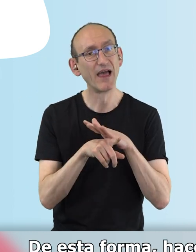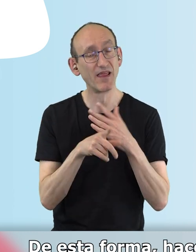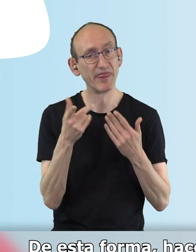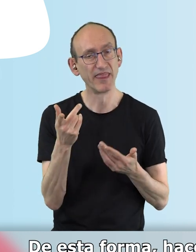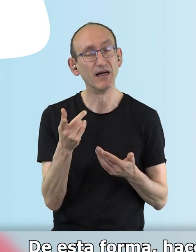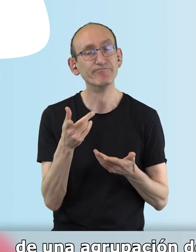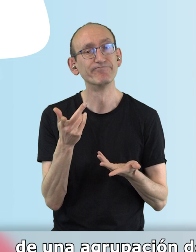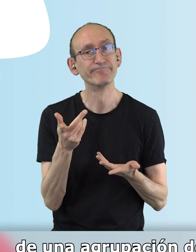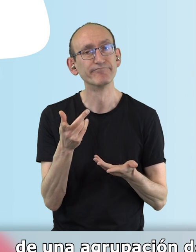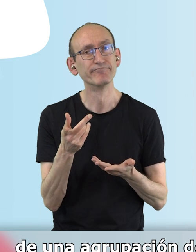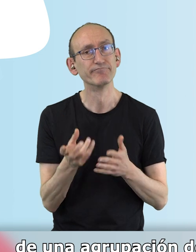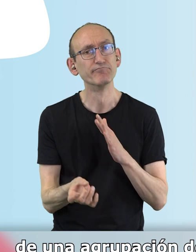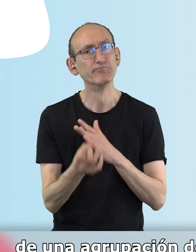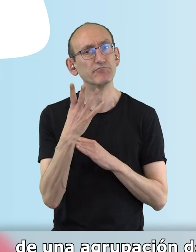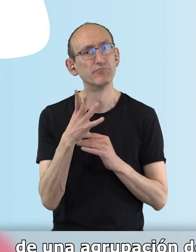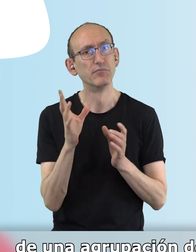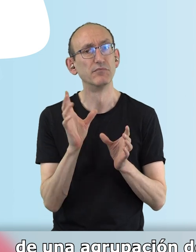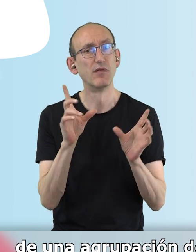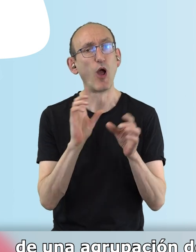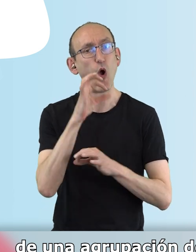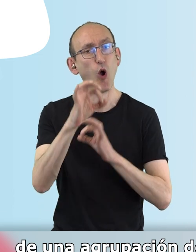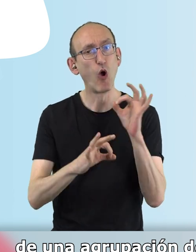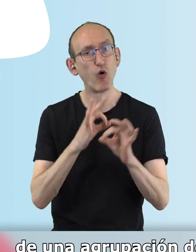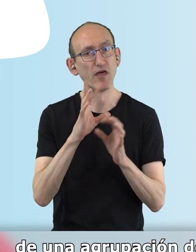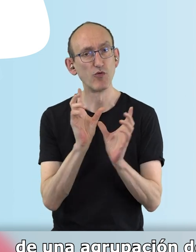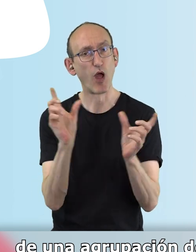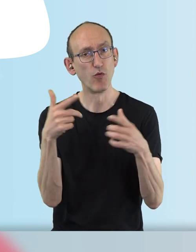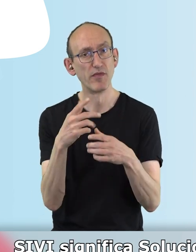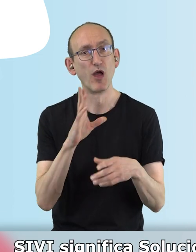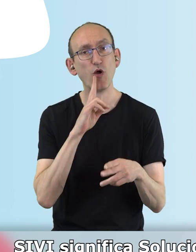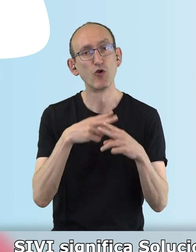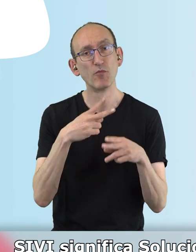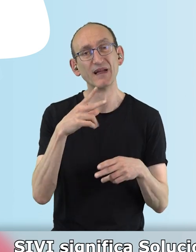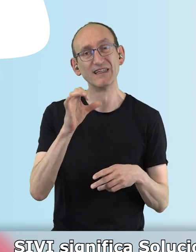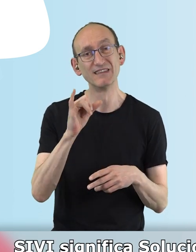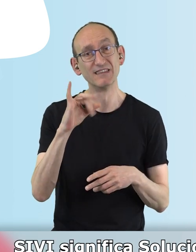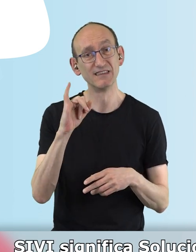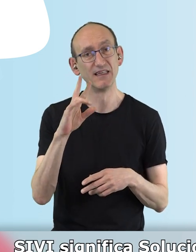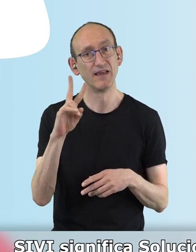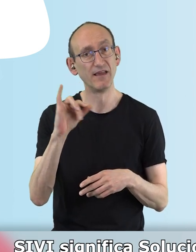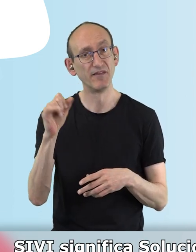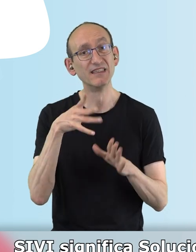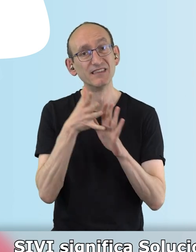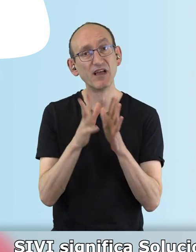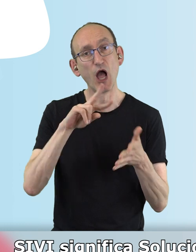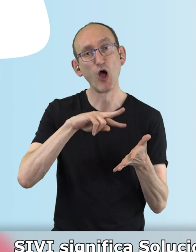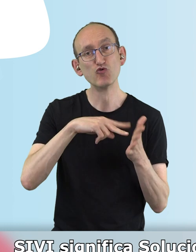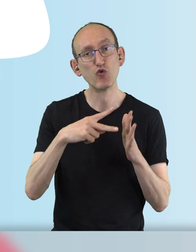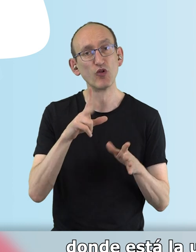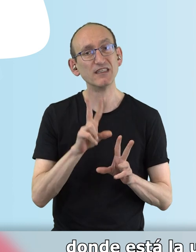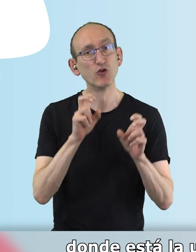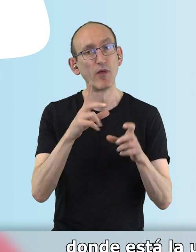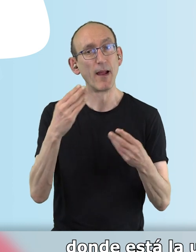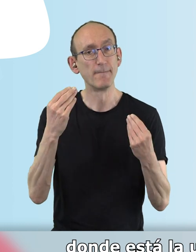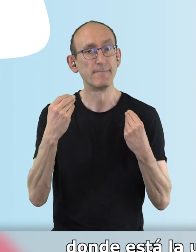gerencia impulsó la creación de una agrupación de organizaciones, se llama Cluster CIBI. CIBI significa Soluciones Innovadoras para la Vida